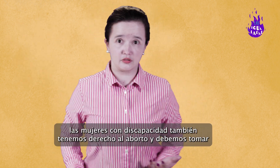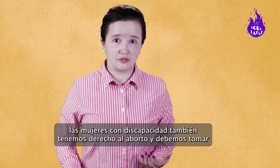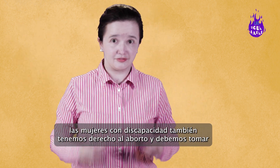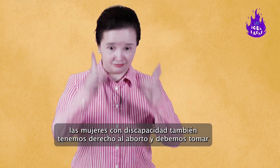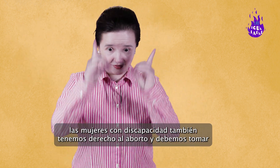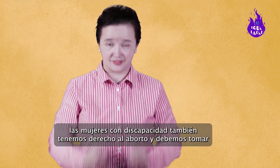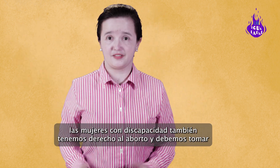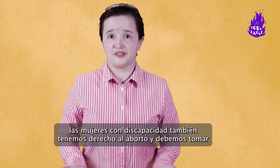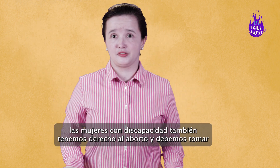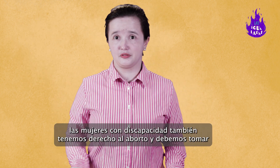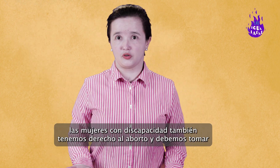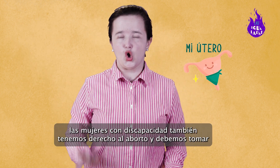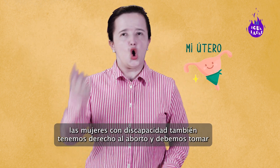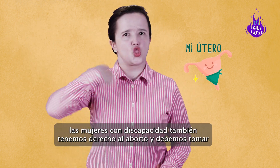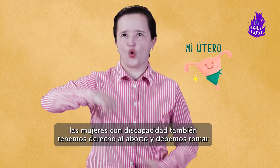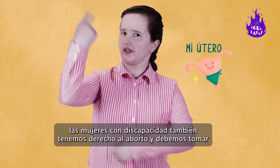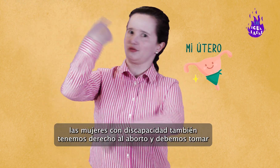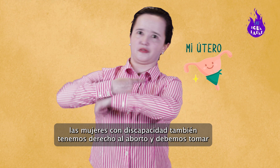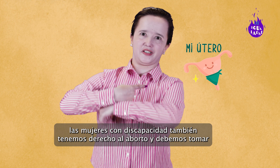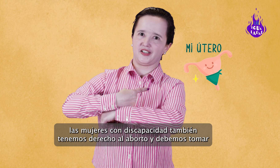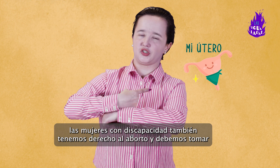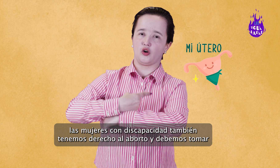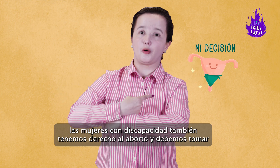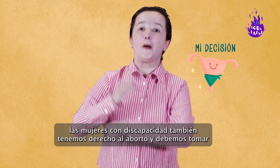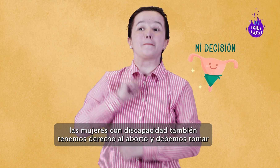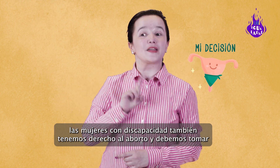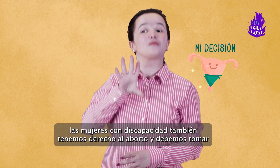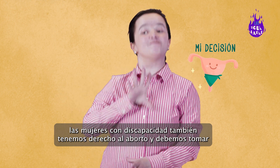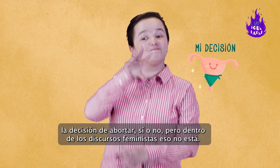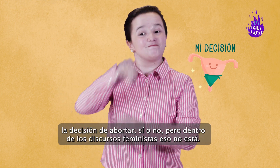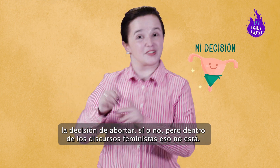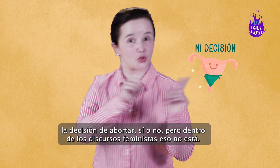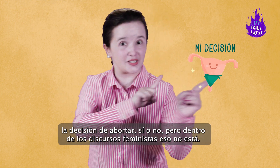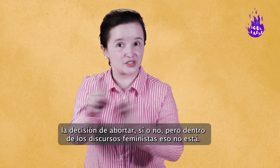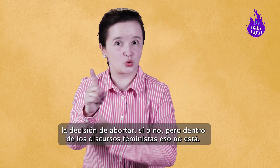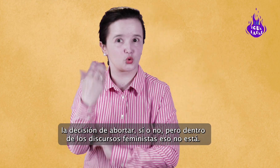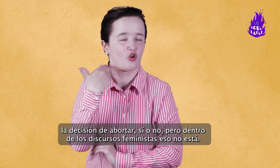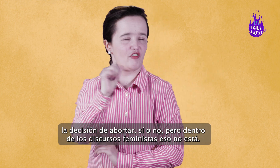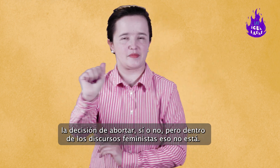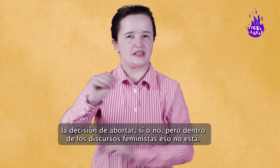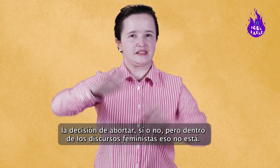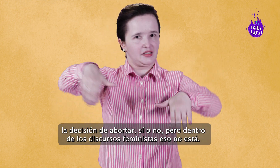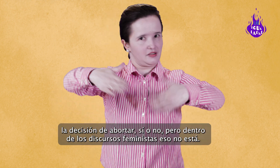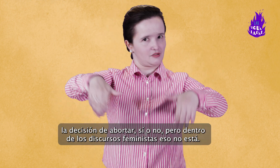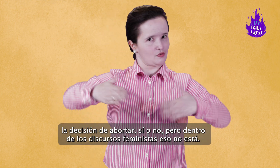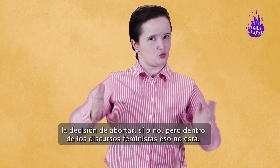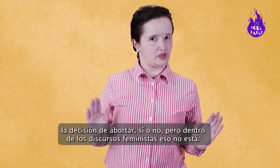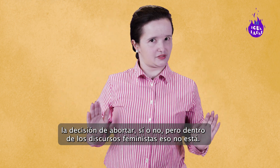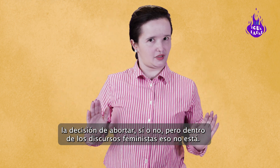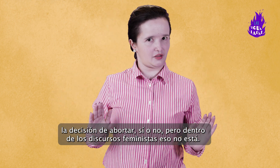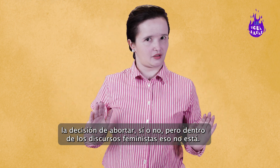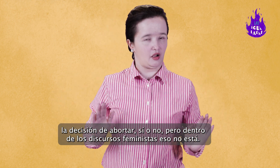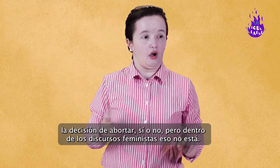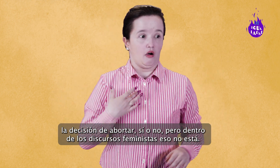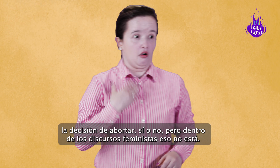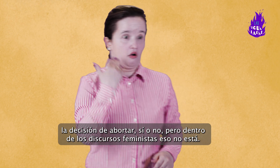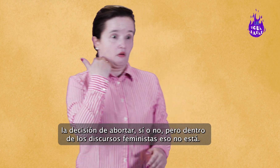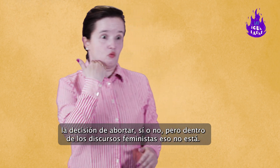discapacidad también tenemos derecho al aborto y debemos tomar la decisión de abortar sí o no, pero está dentro de los discursos feministas,